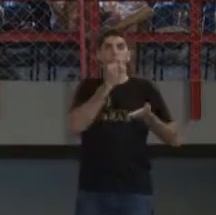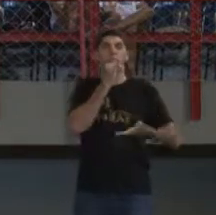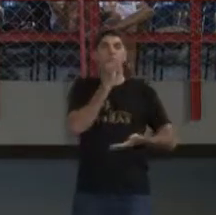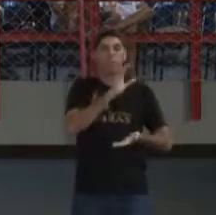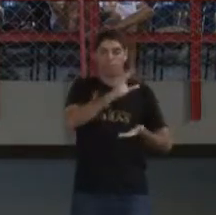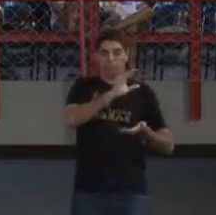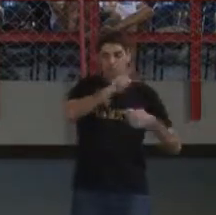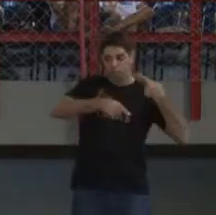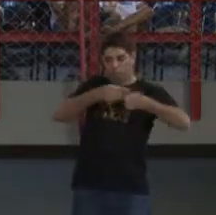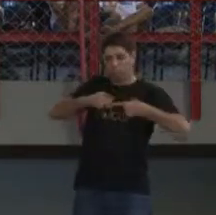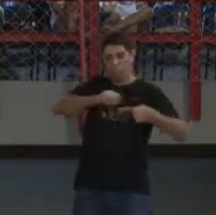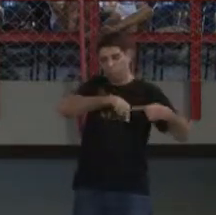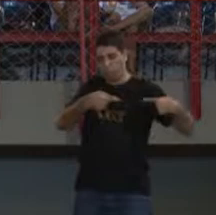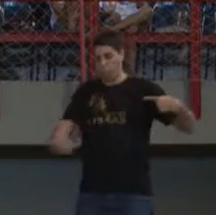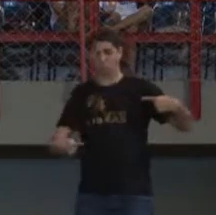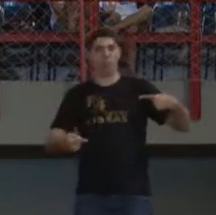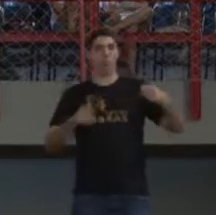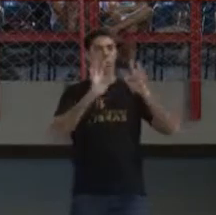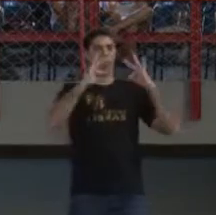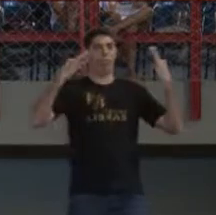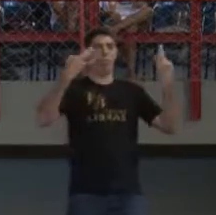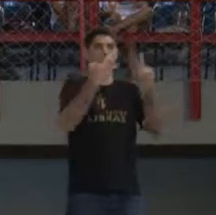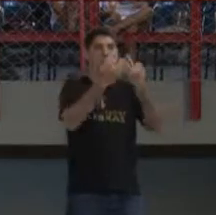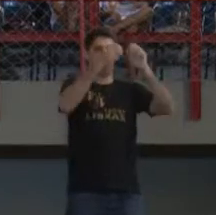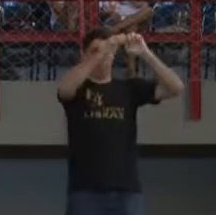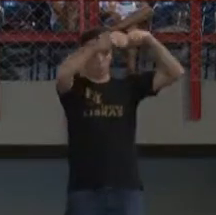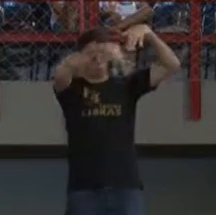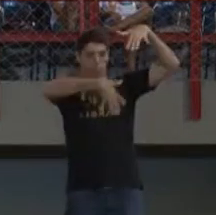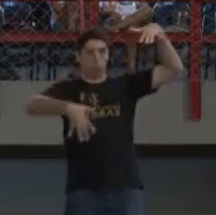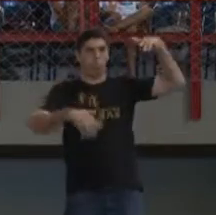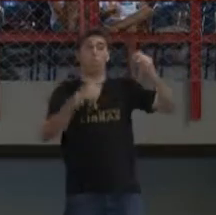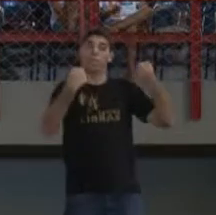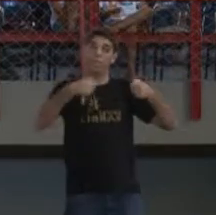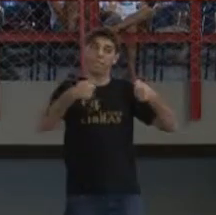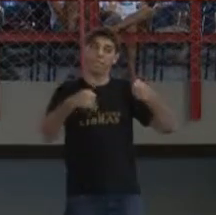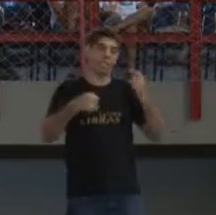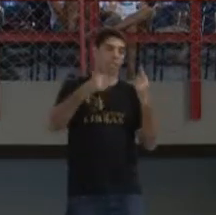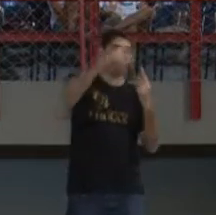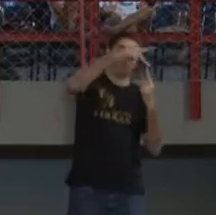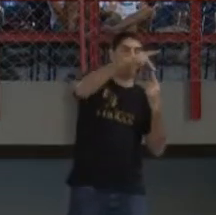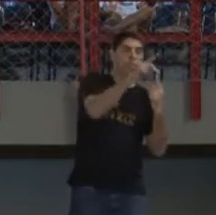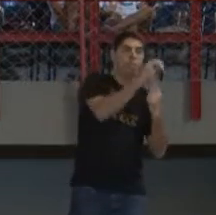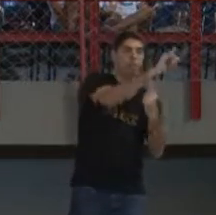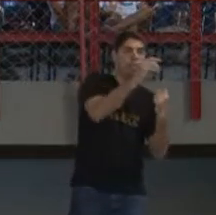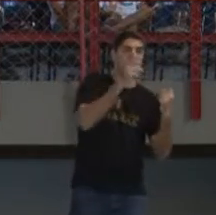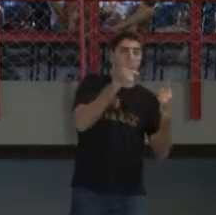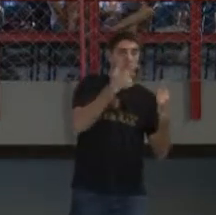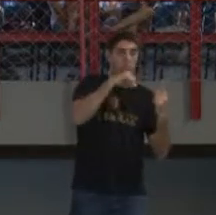genealógica, porque não é de pai e mãe. Beleza? Tranquilo?